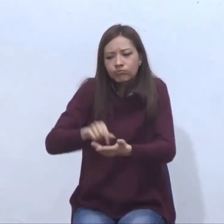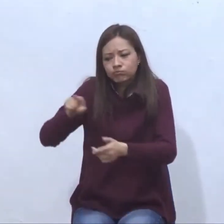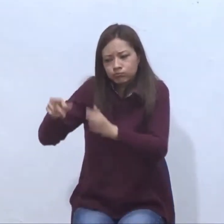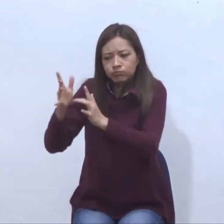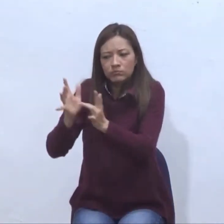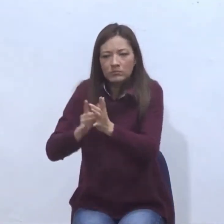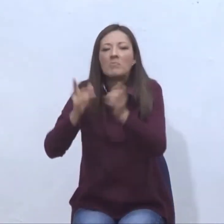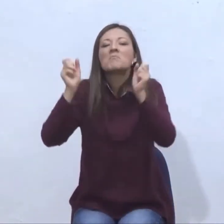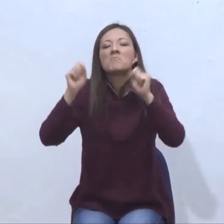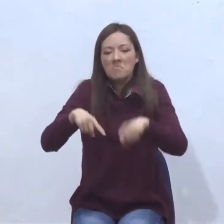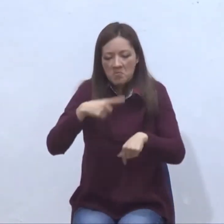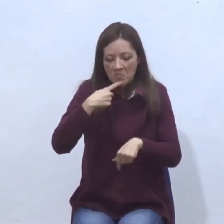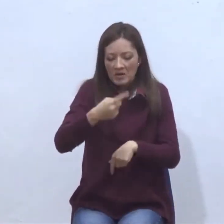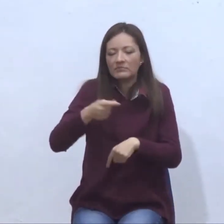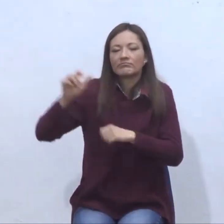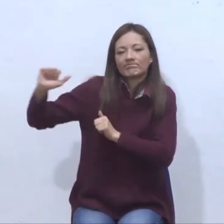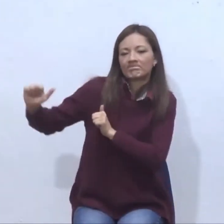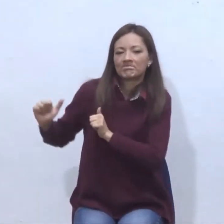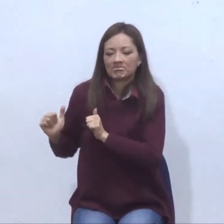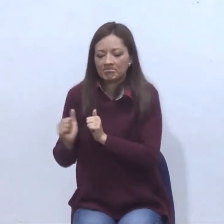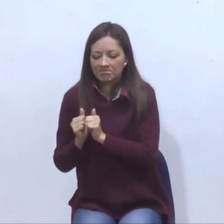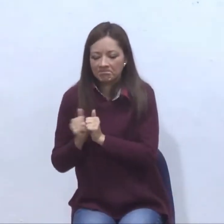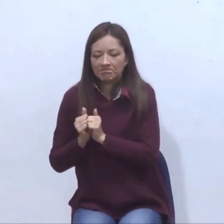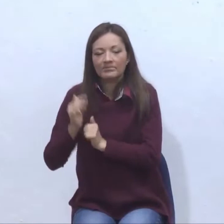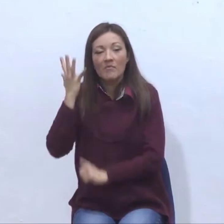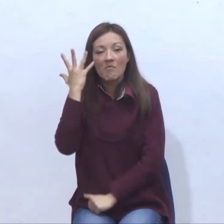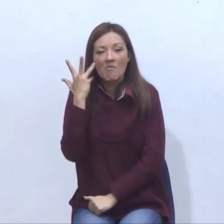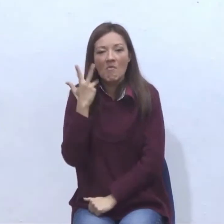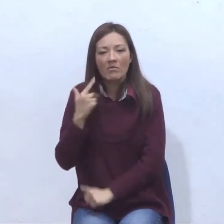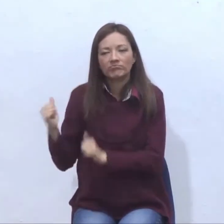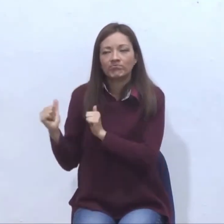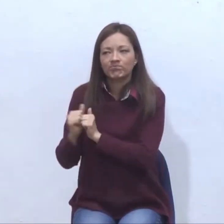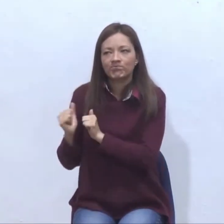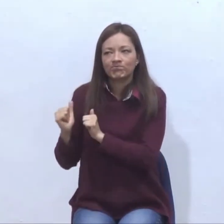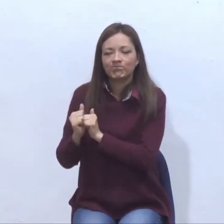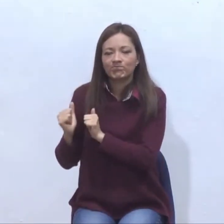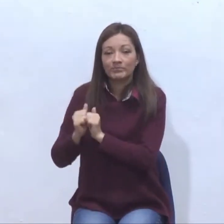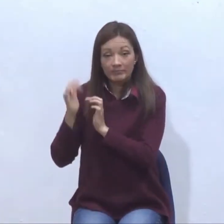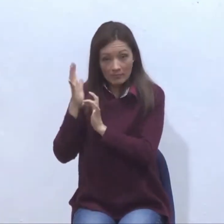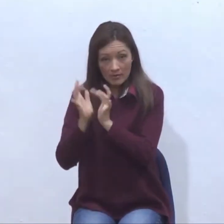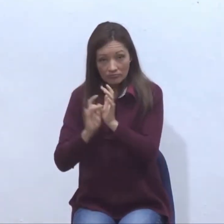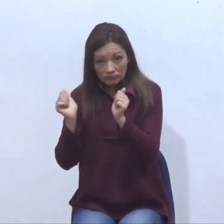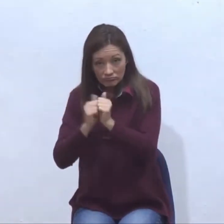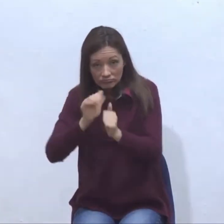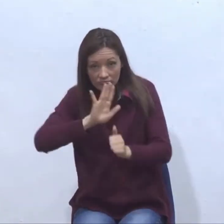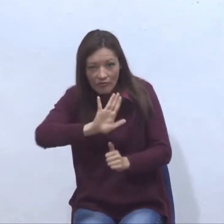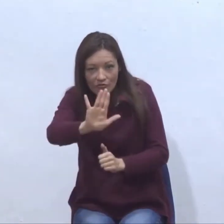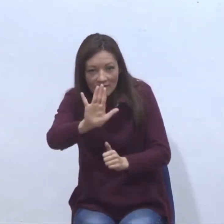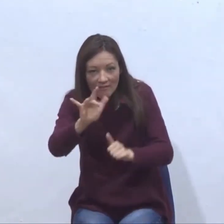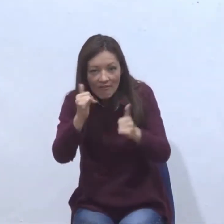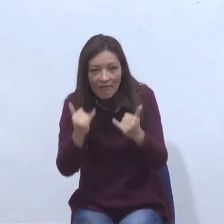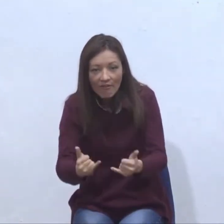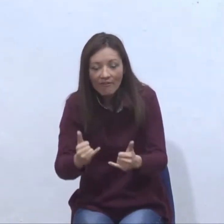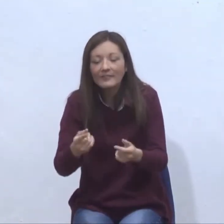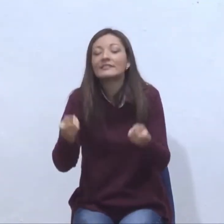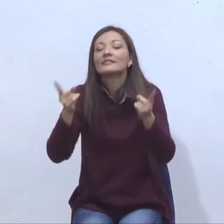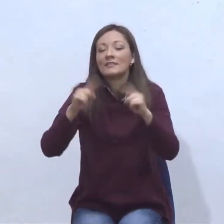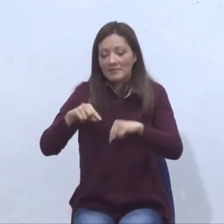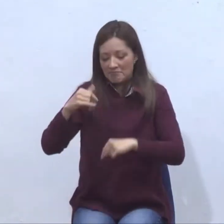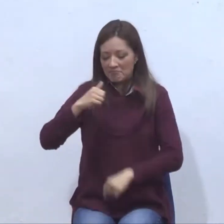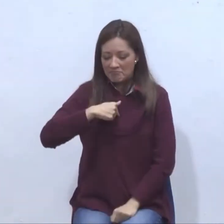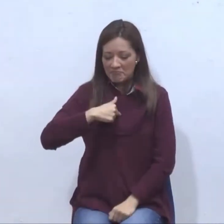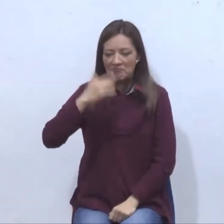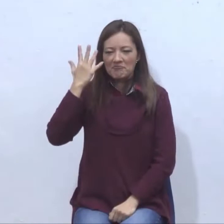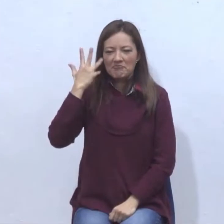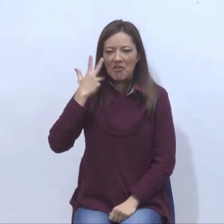está con usted todos los días. Todos los días Jesús está con usted y conmigo si hemos creído en